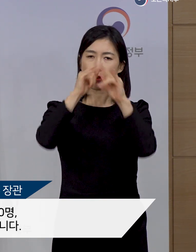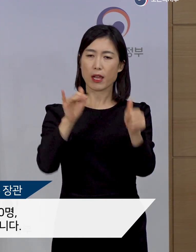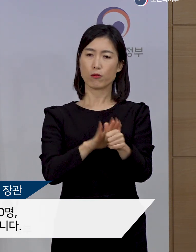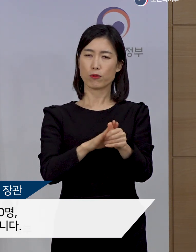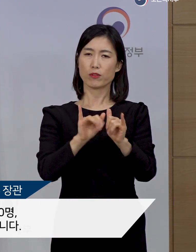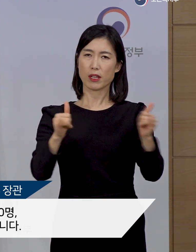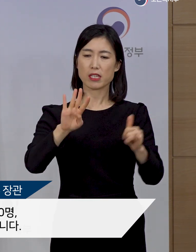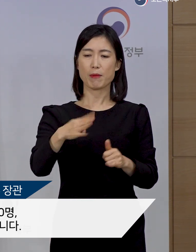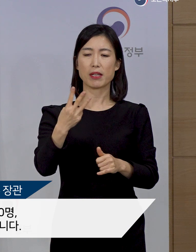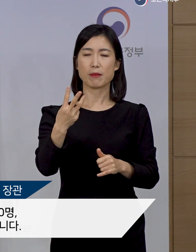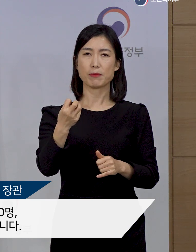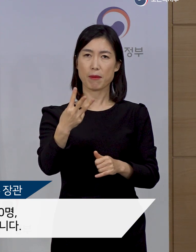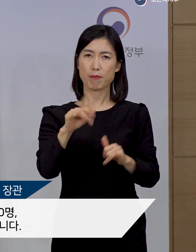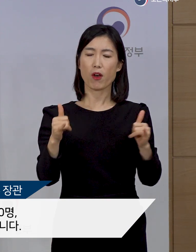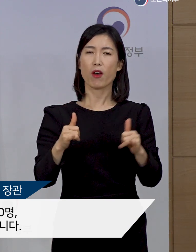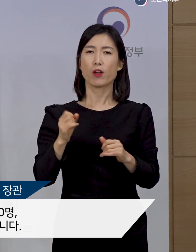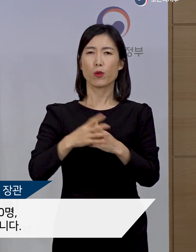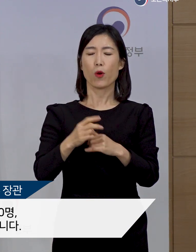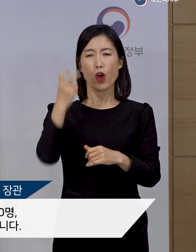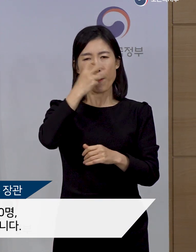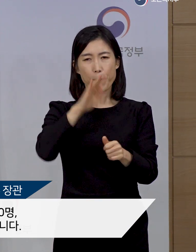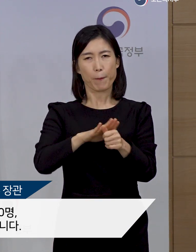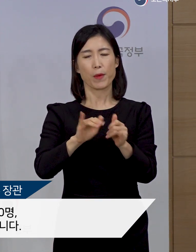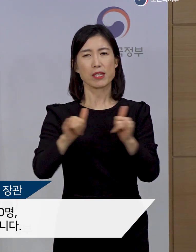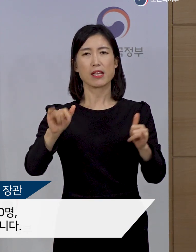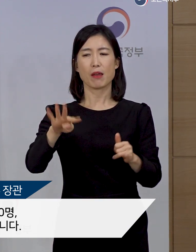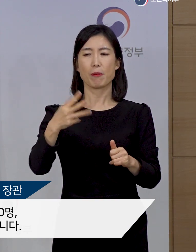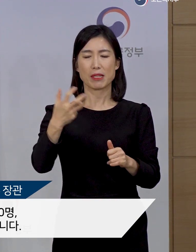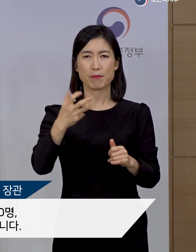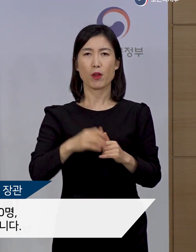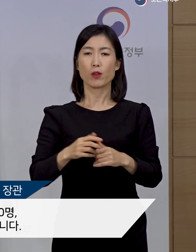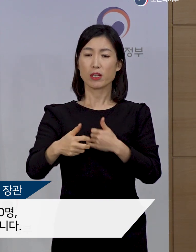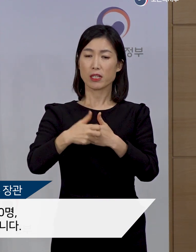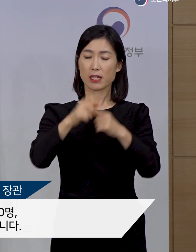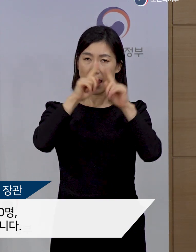이처럼 2일 이상 대기하는 환자가 최소화되도록 노력하겠습니다.